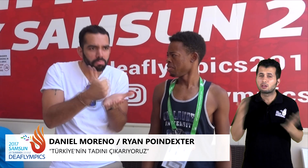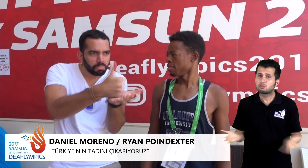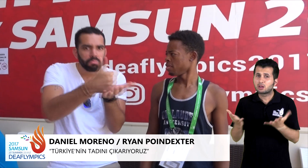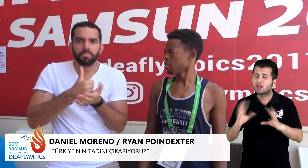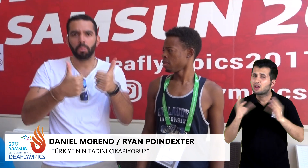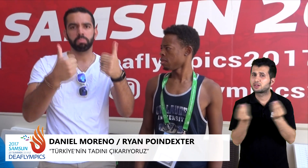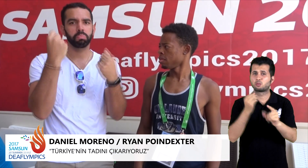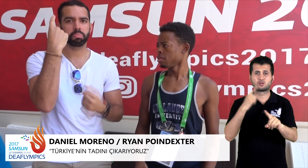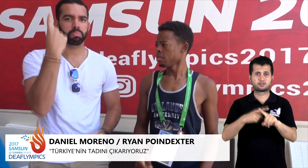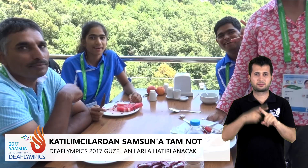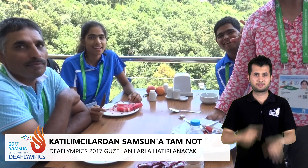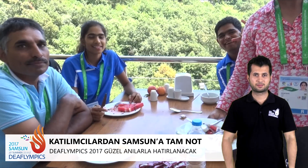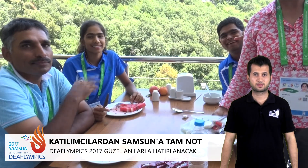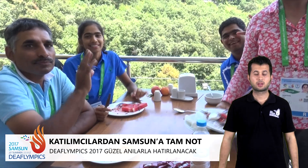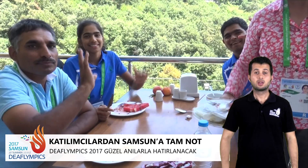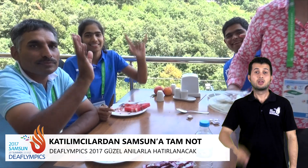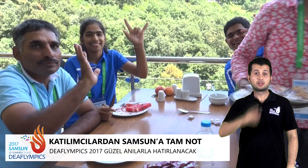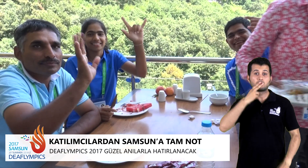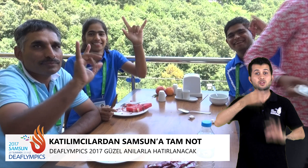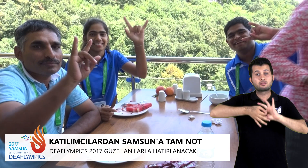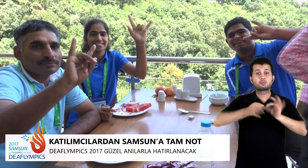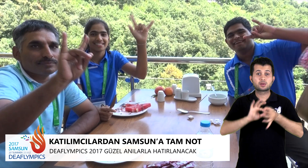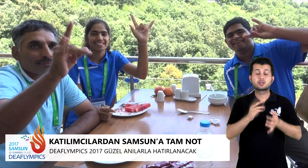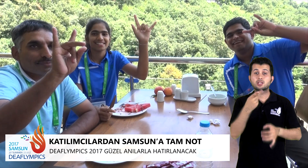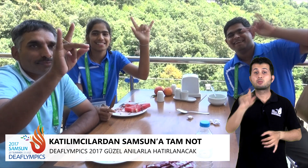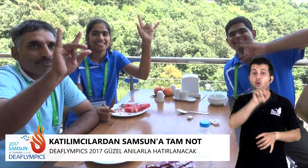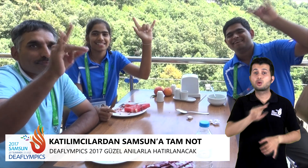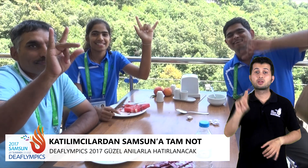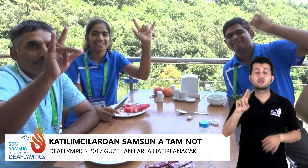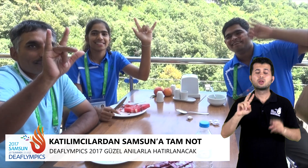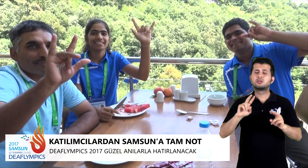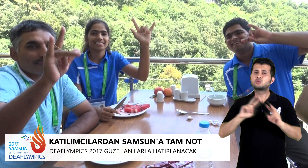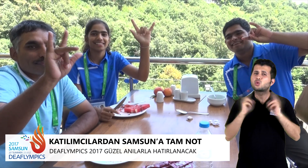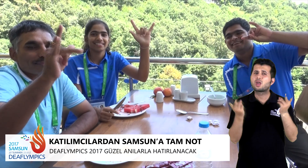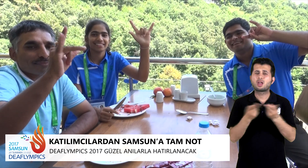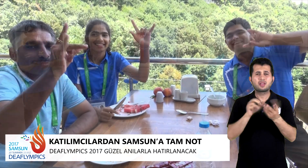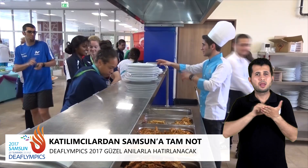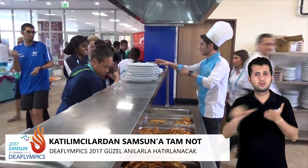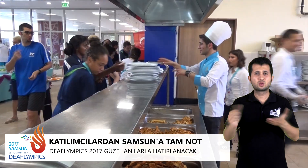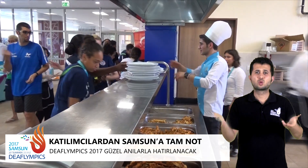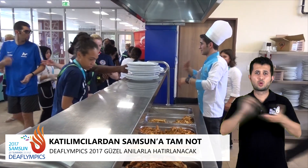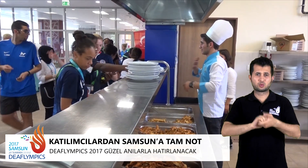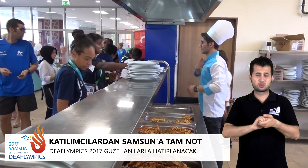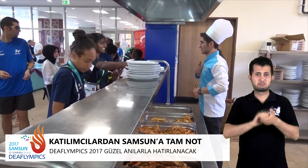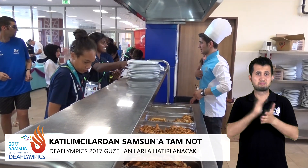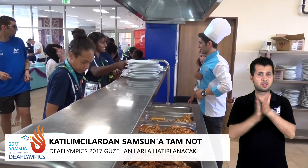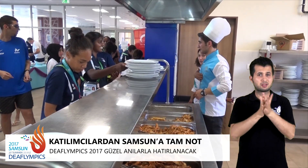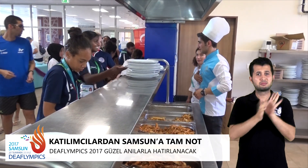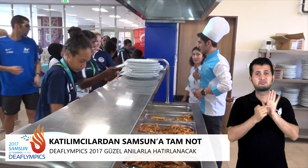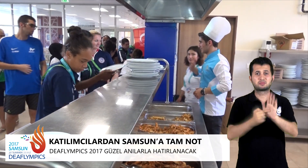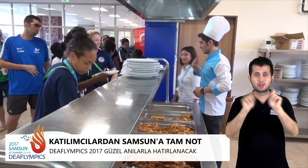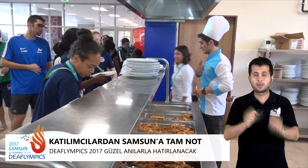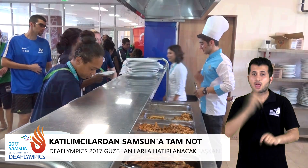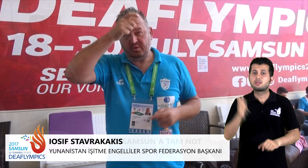şey pozitif. Deaflympics Samsun 2017, tüm dünyaya barış ve dostluk mesajları vererek en önemli misyonlarından birini